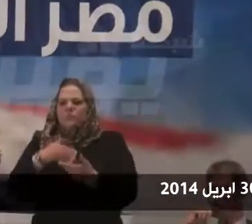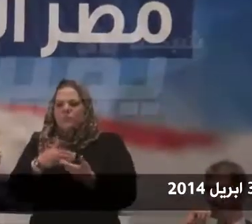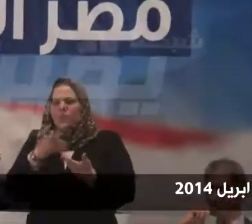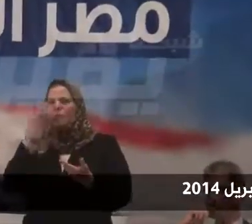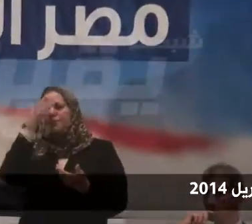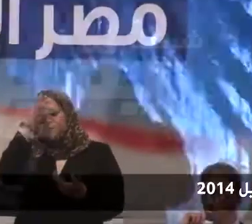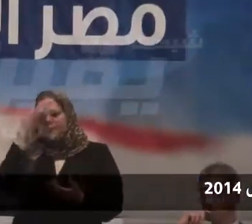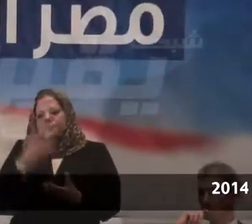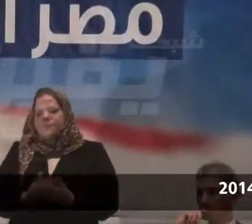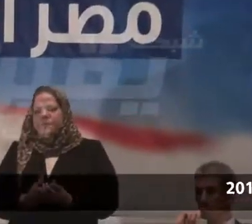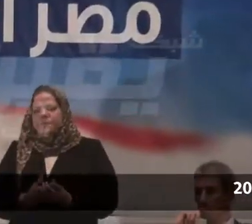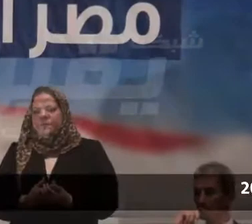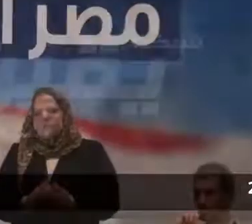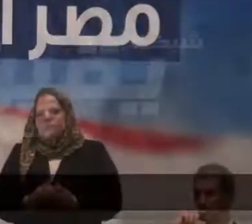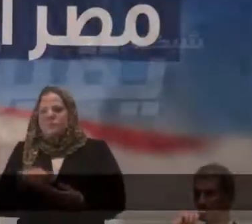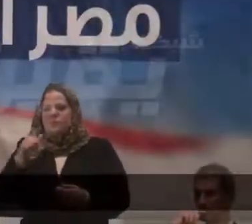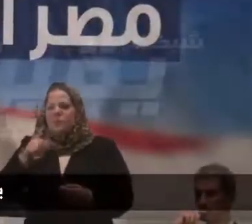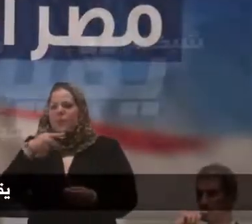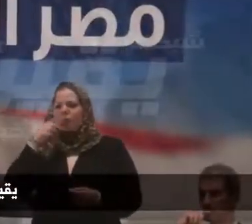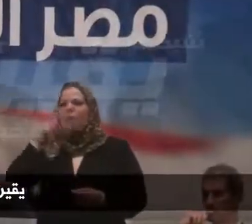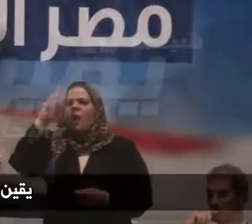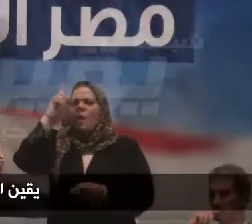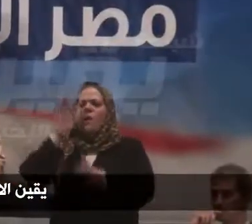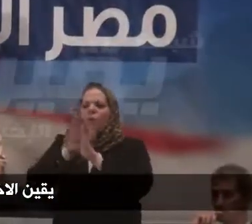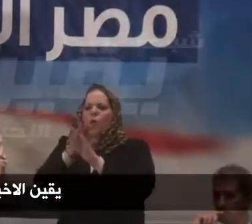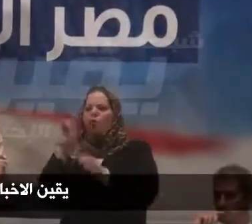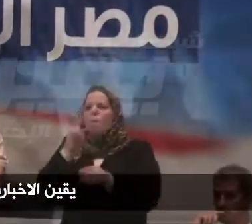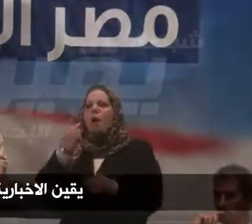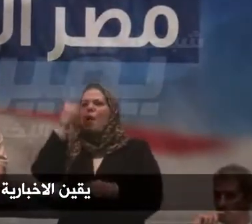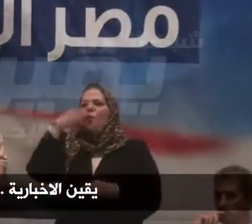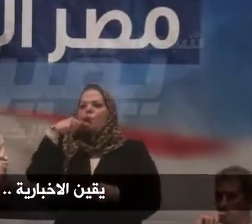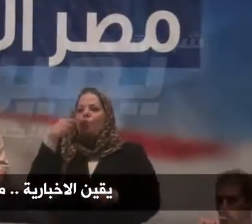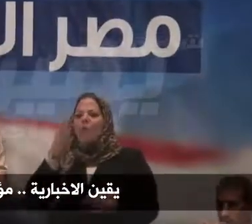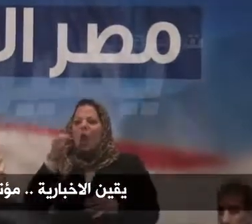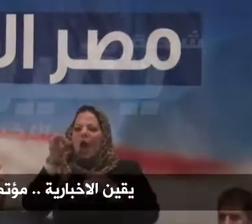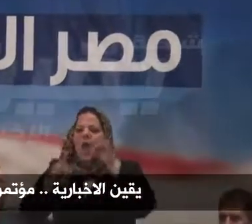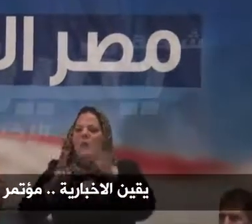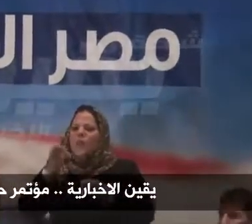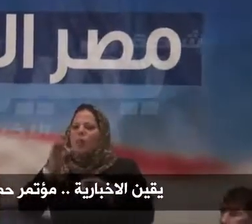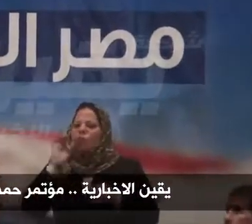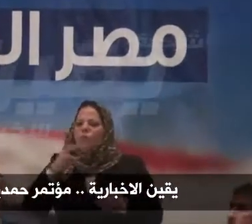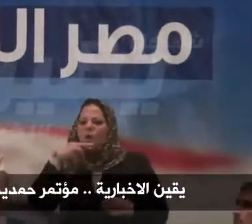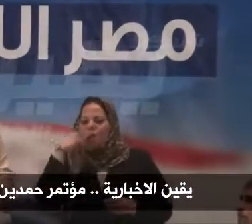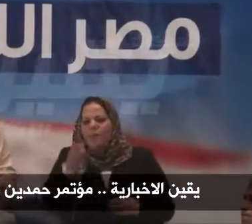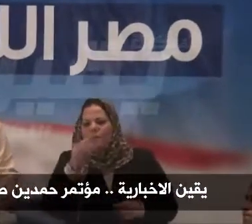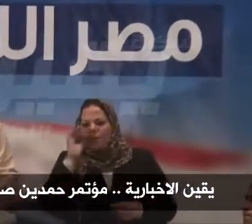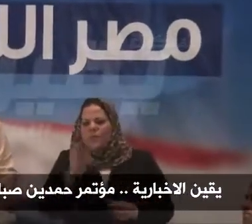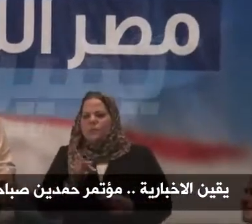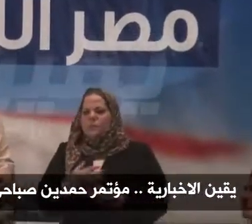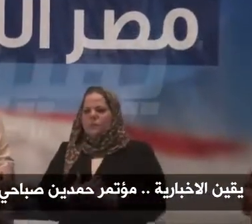والمنكر والبغي. أول ما أمر الله به هو العدل، والعدل كما أعرفه